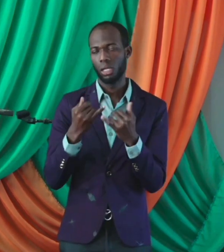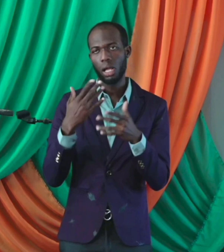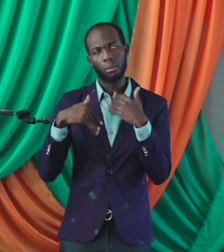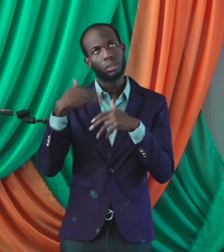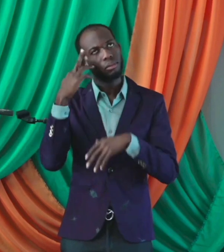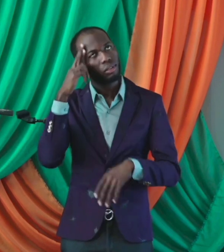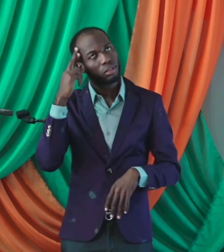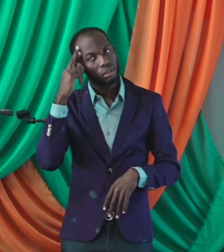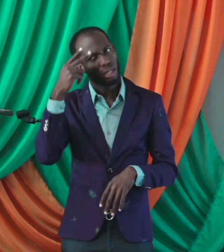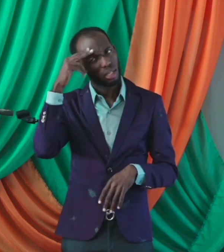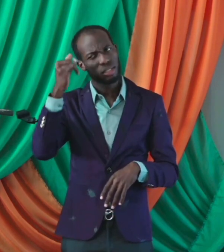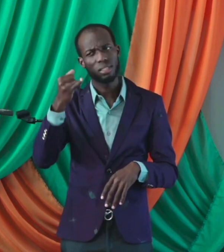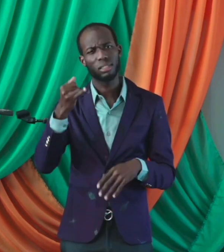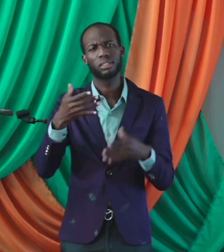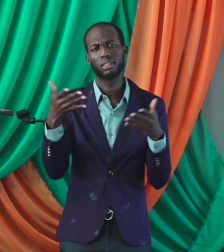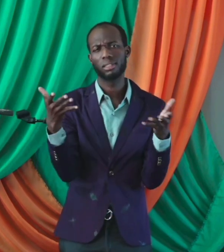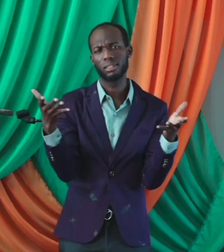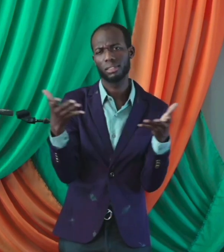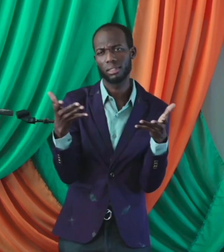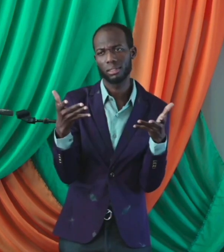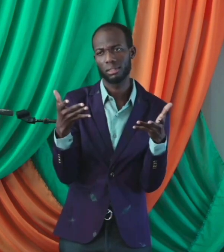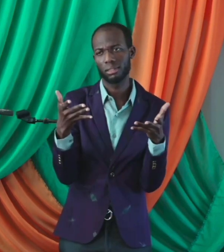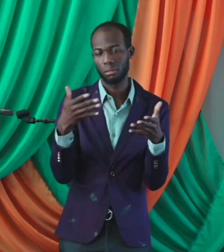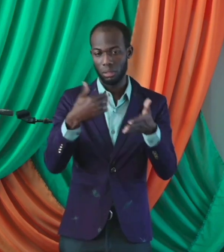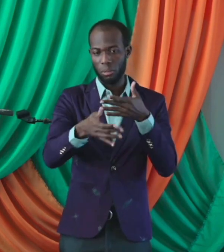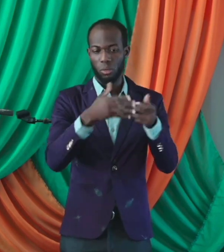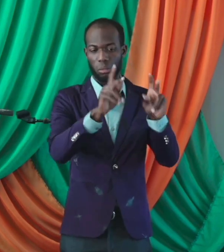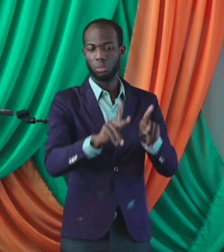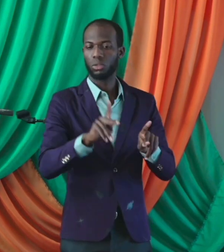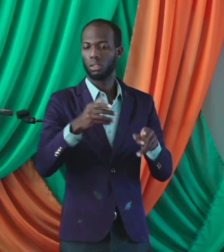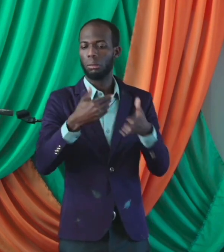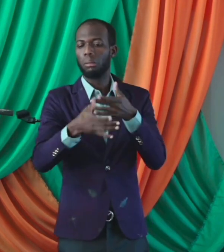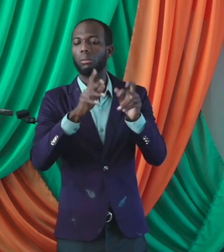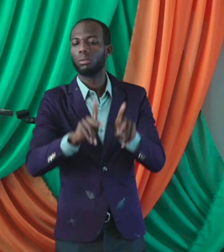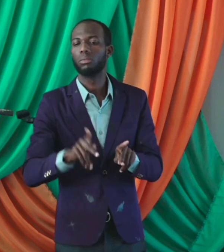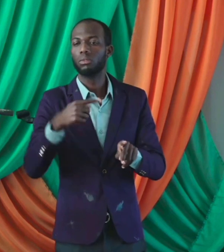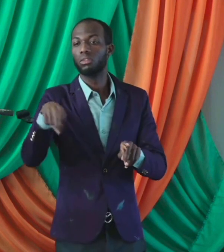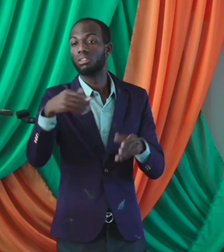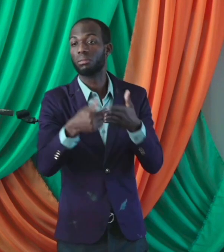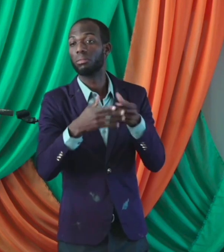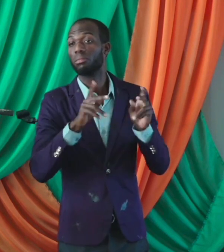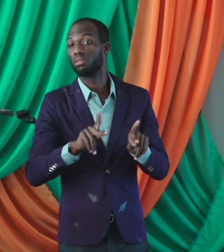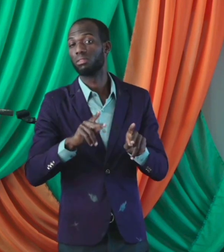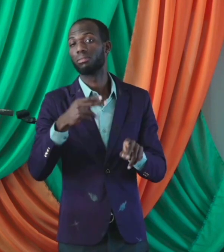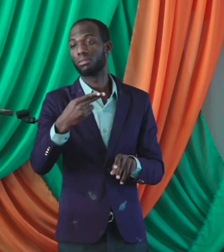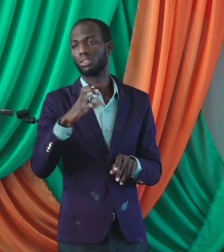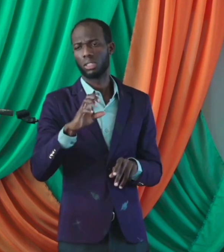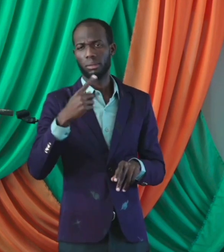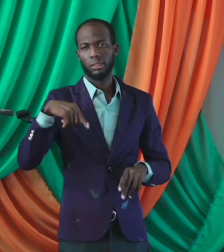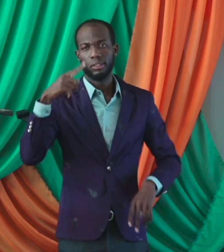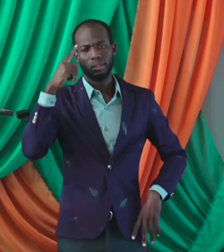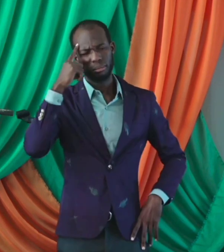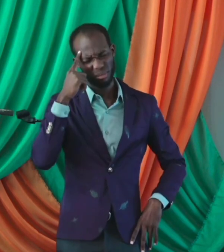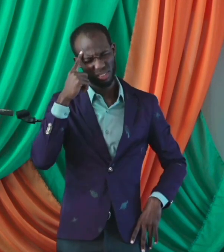conscience que c'est un Haïtien. Vous n'êtes pas n'importe qui. Alors, même moi, j'ai handicapé, pas penser